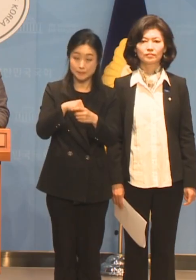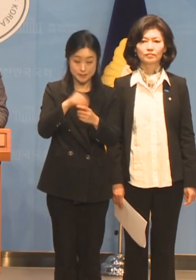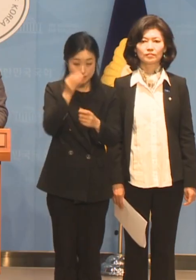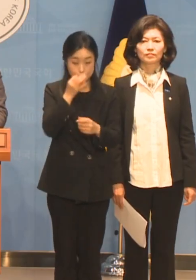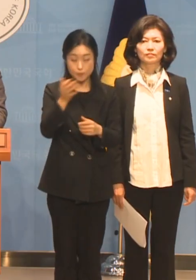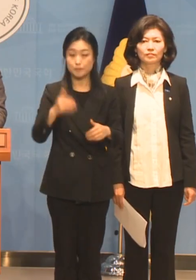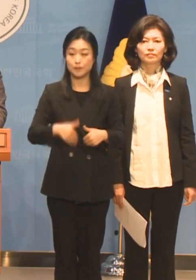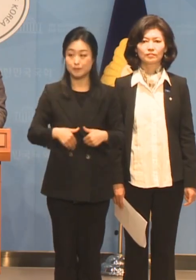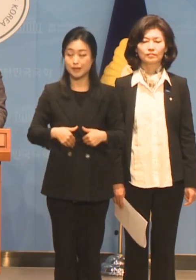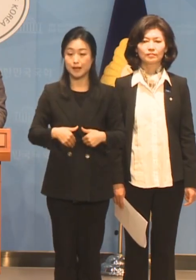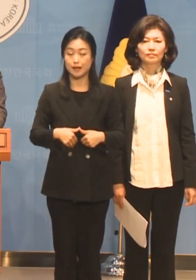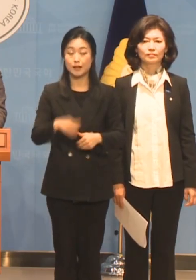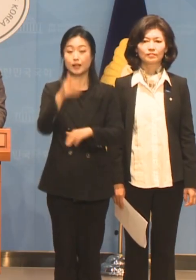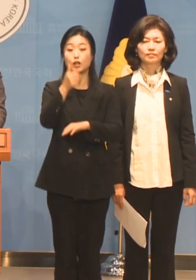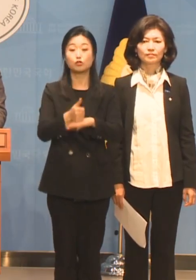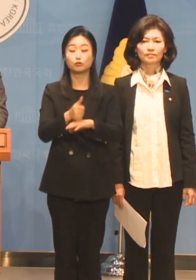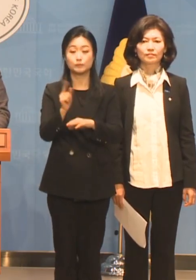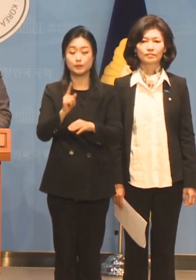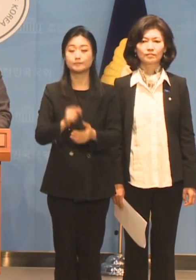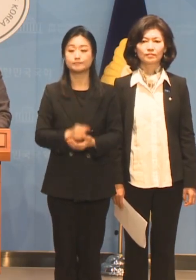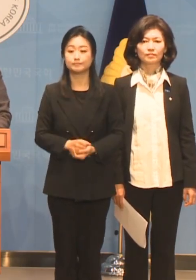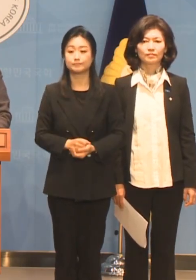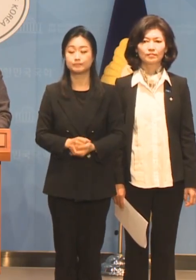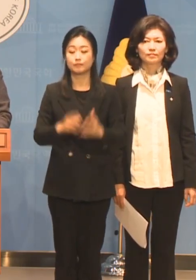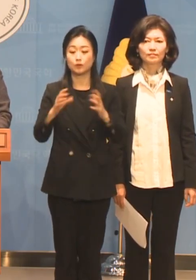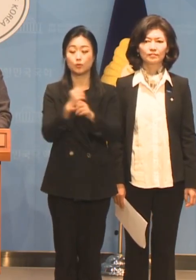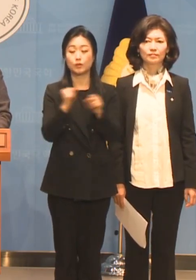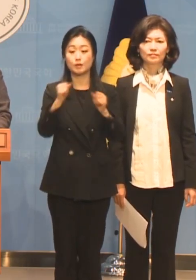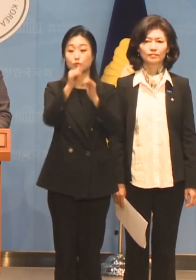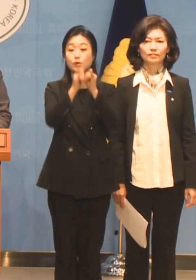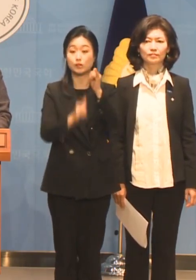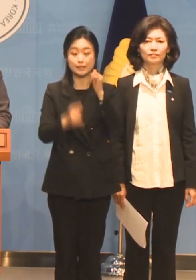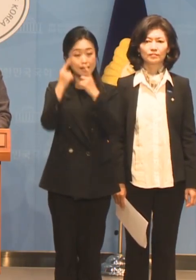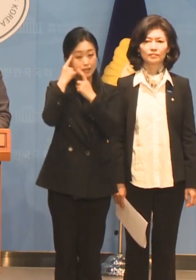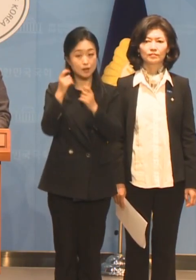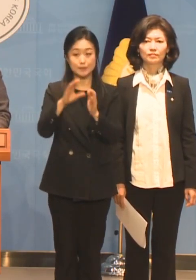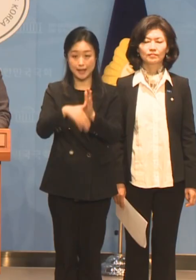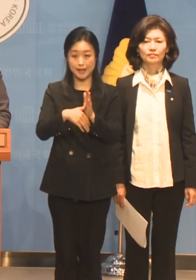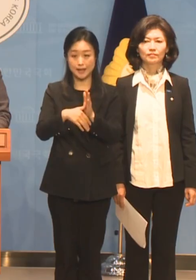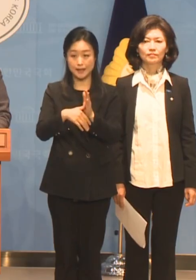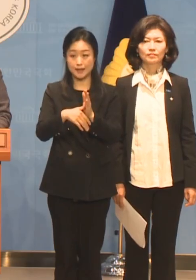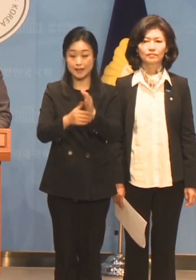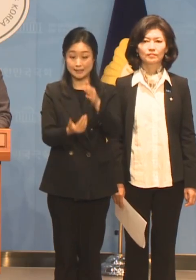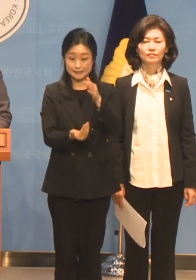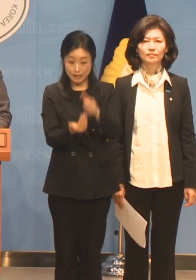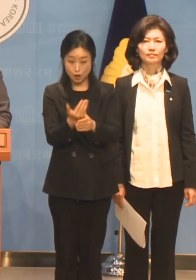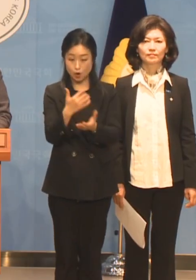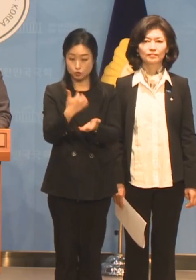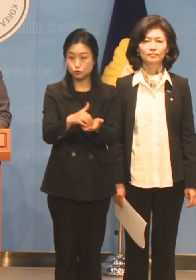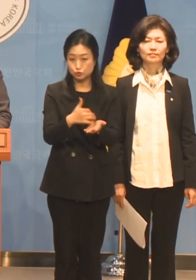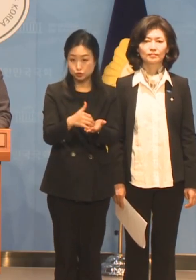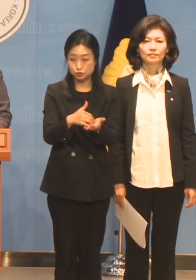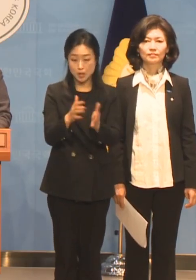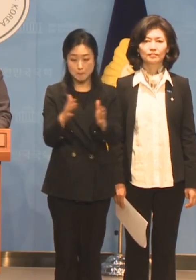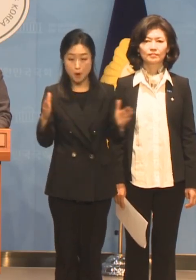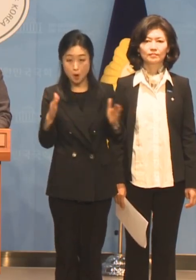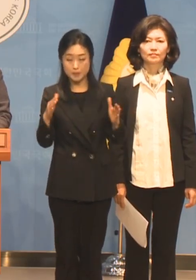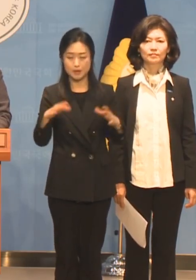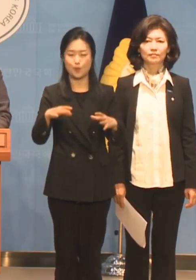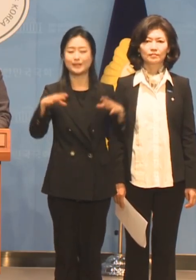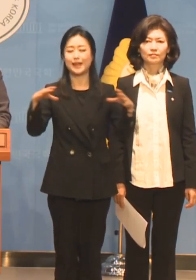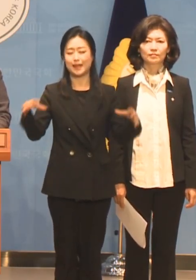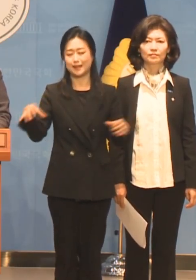있습니다. 결론적으로 독립운동사를 기념하는 과정에서 사건의 수와 범위를